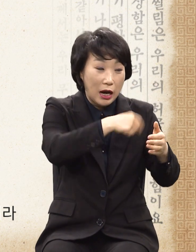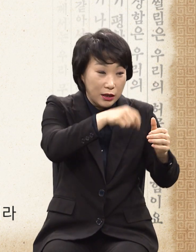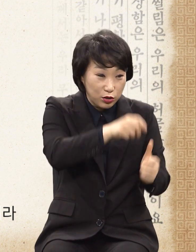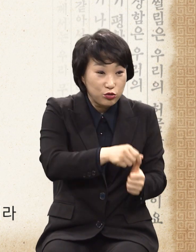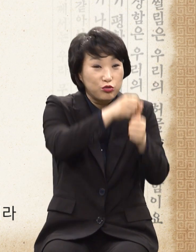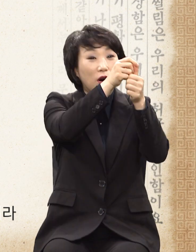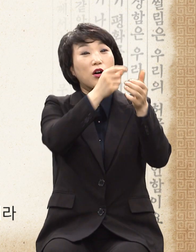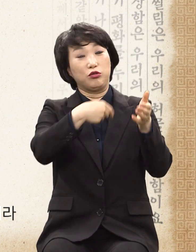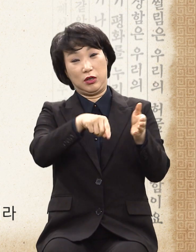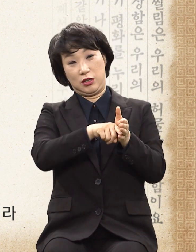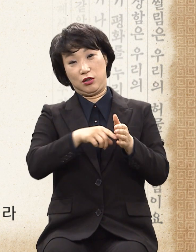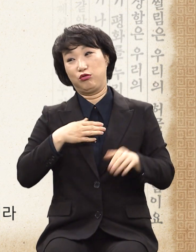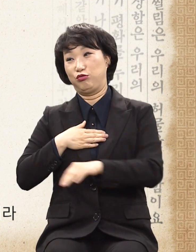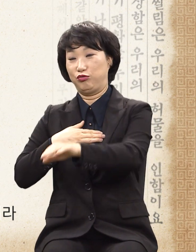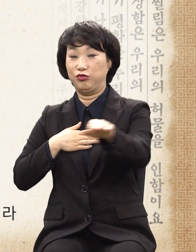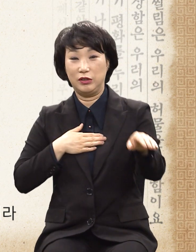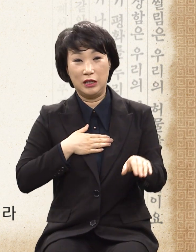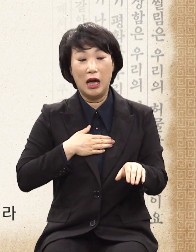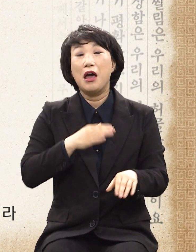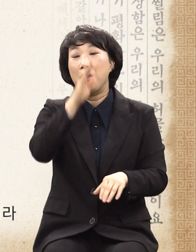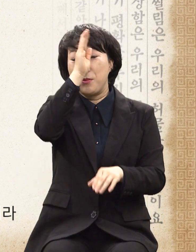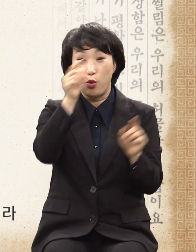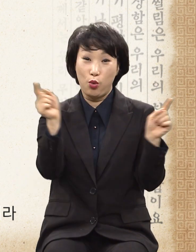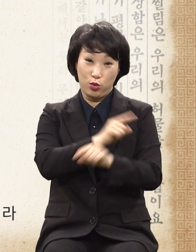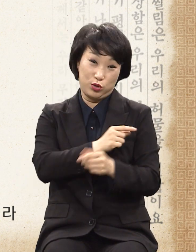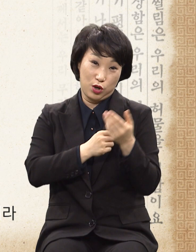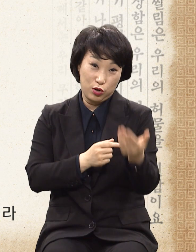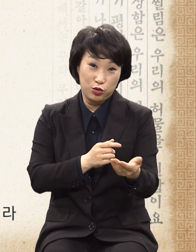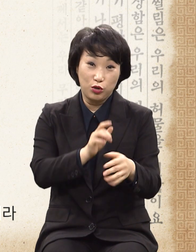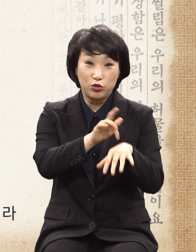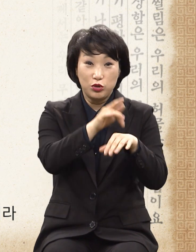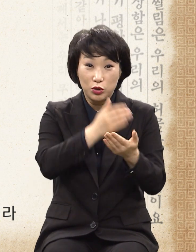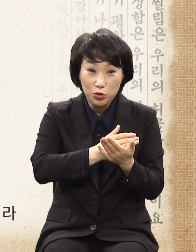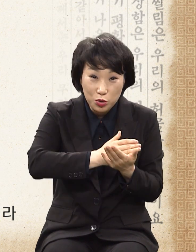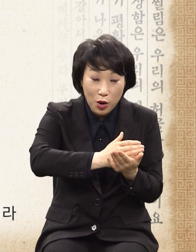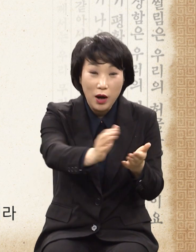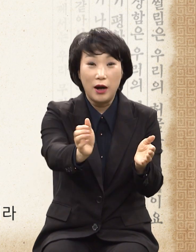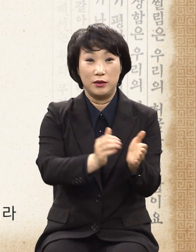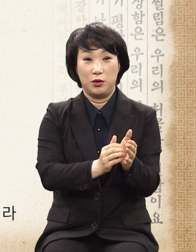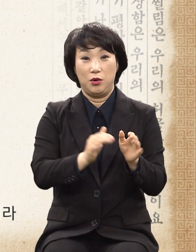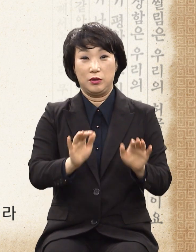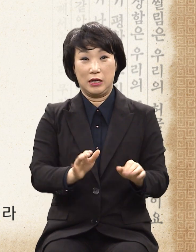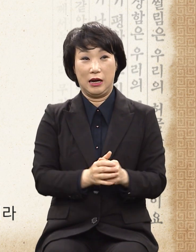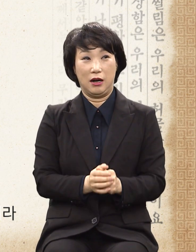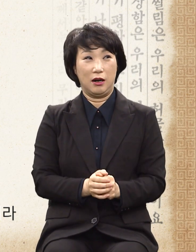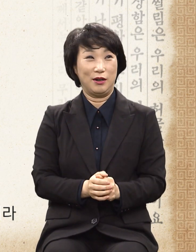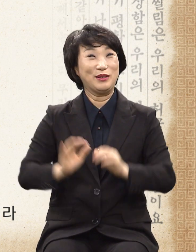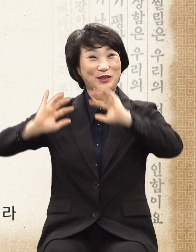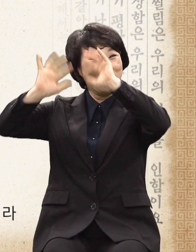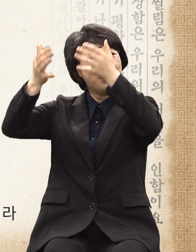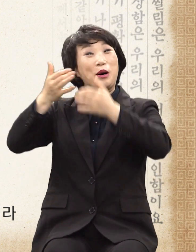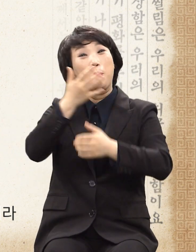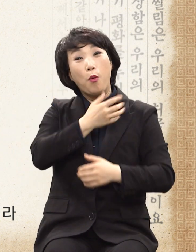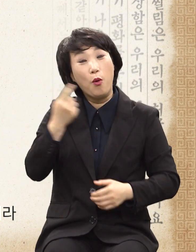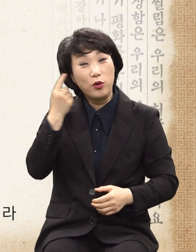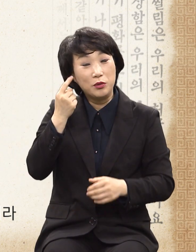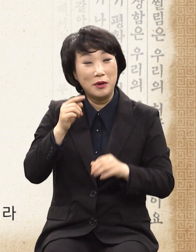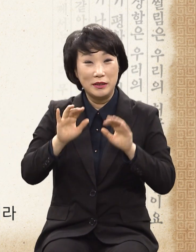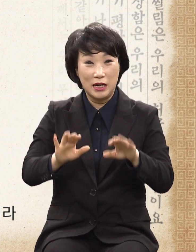구원을 위해서 병을 고치고 귀신을 쫓아내며 천국